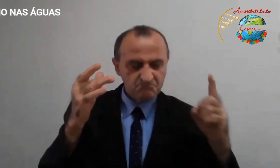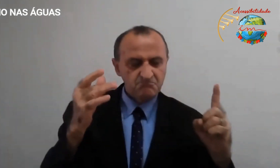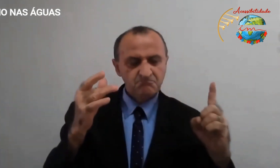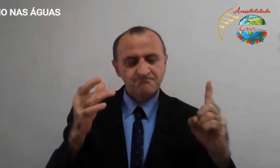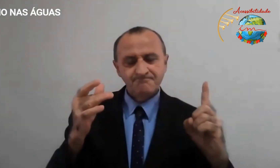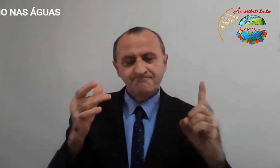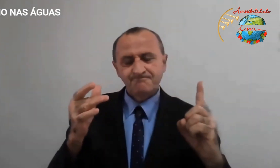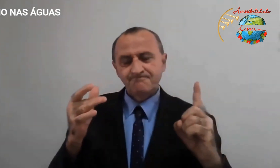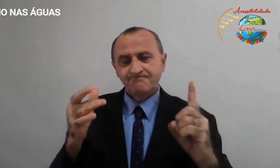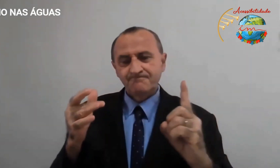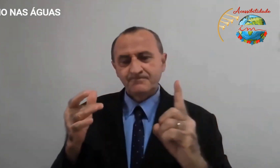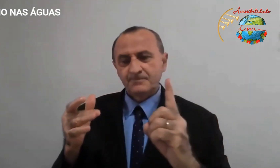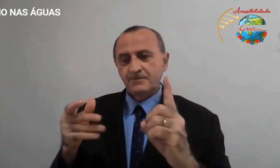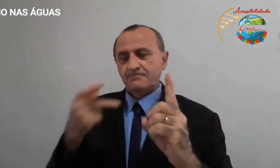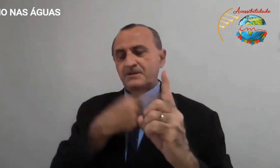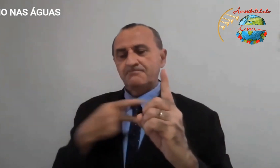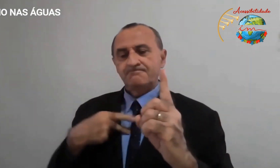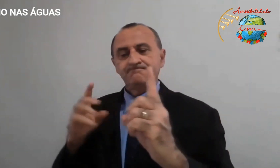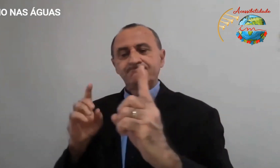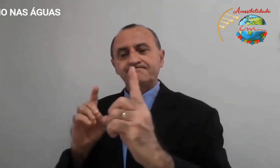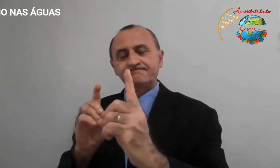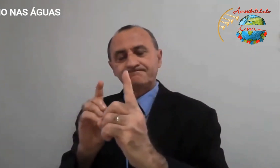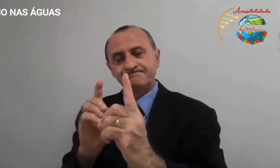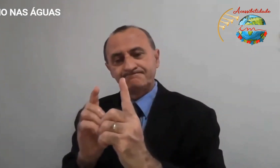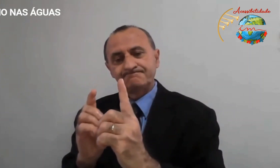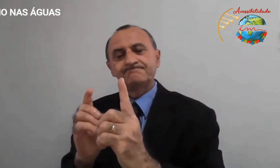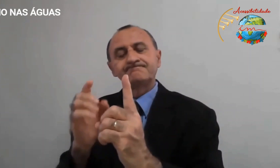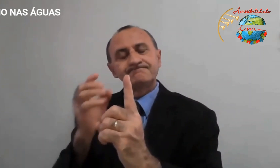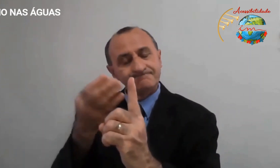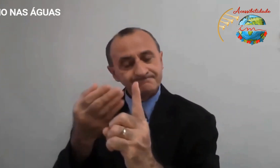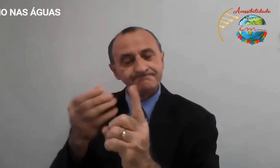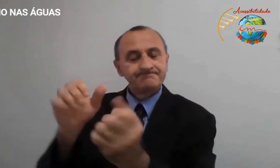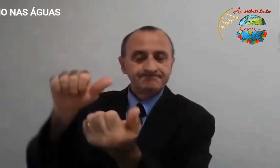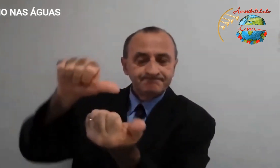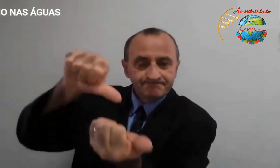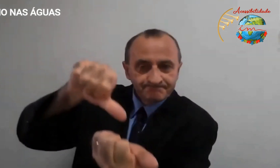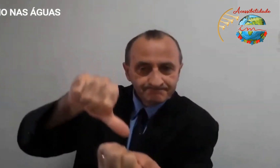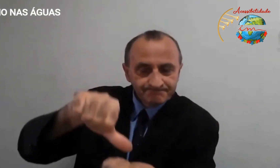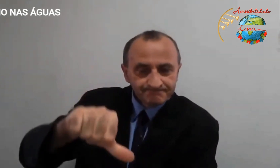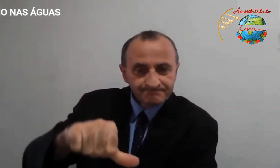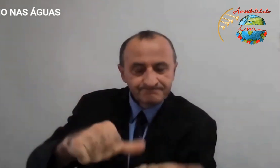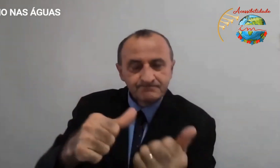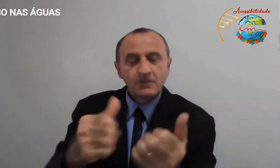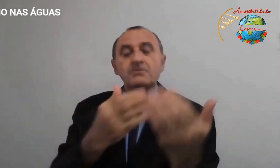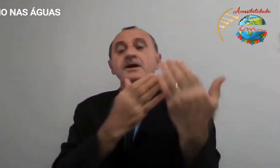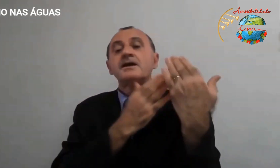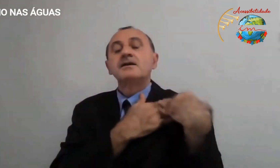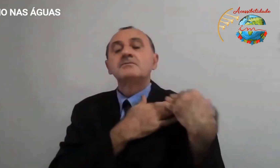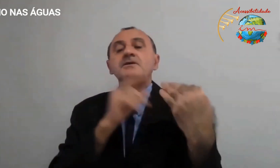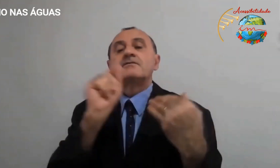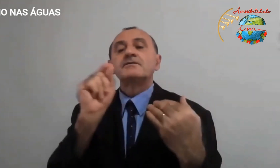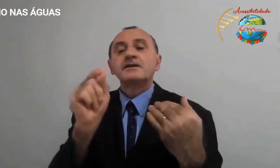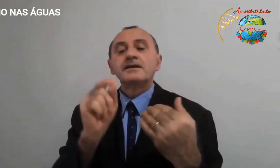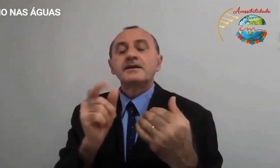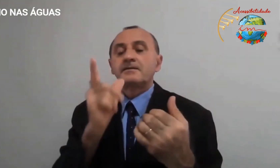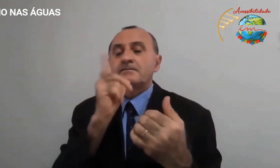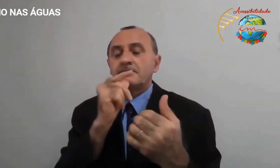A pessoa chega ali para se batizar e o responsável é o pastor para batizá-la.